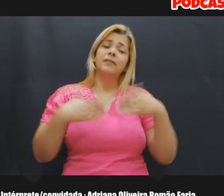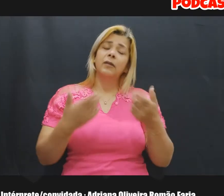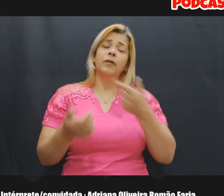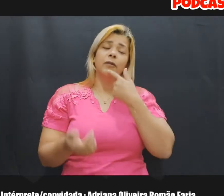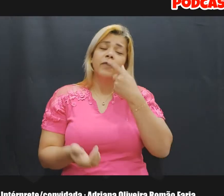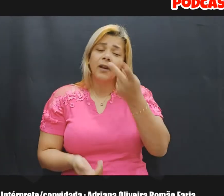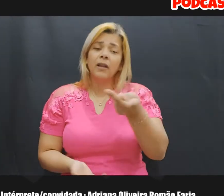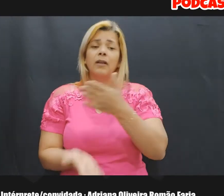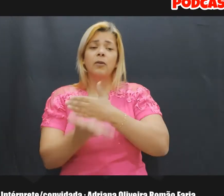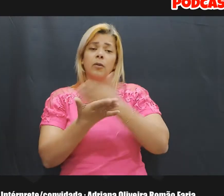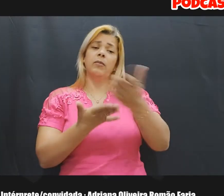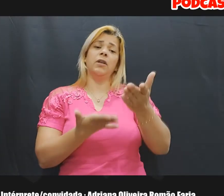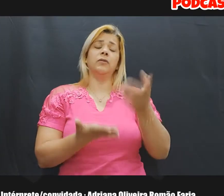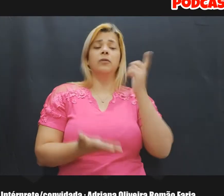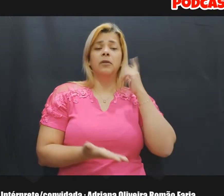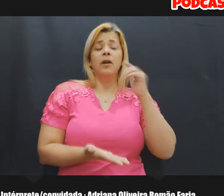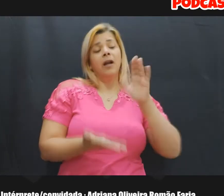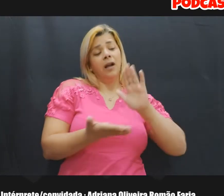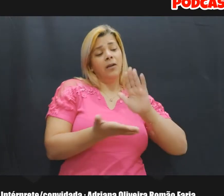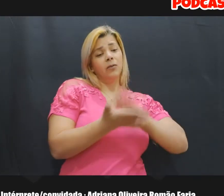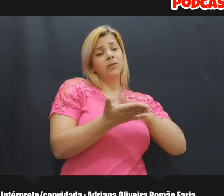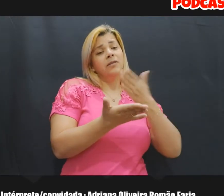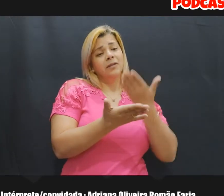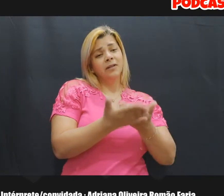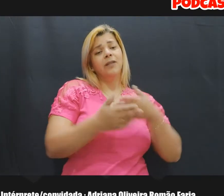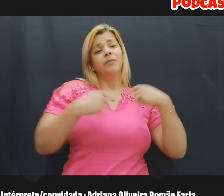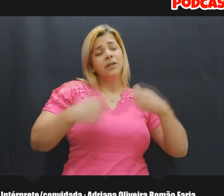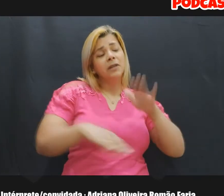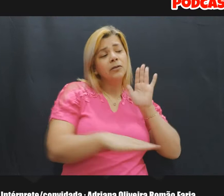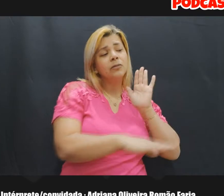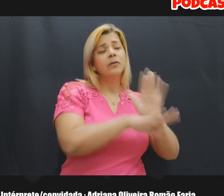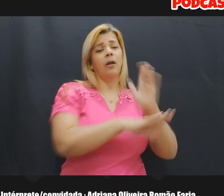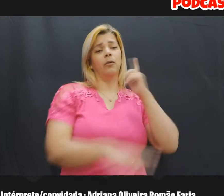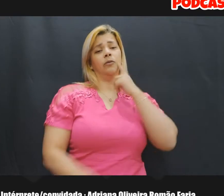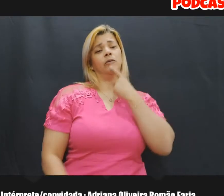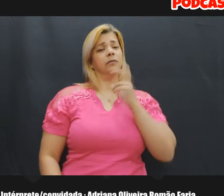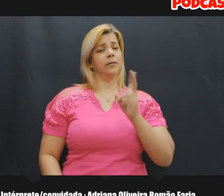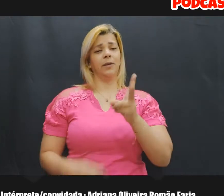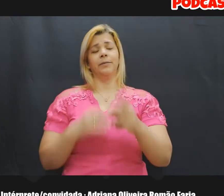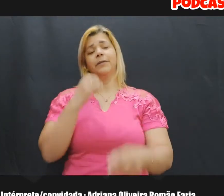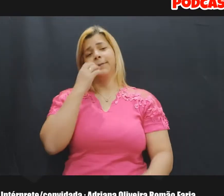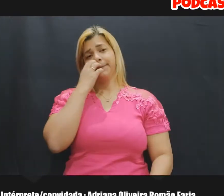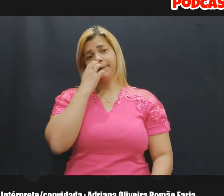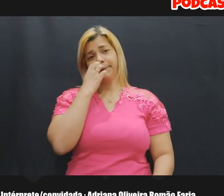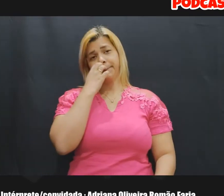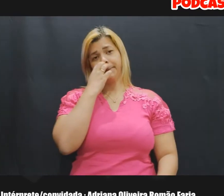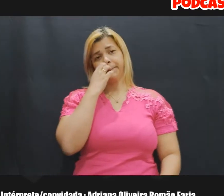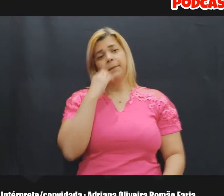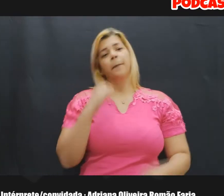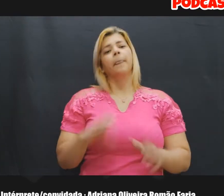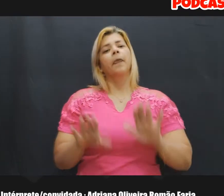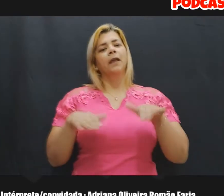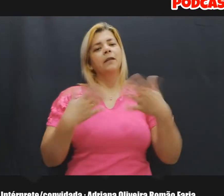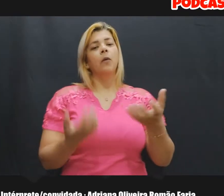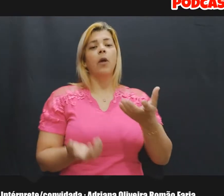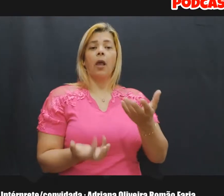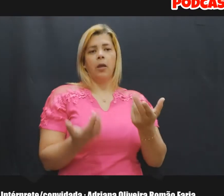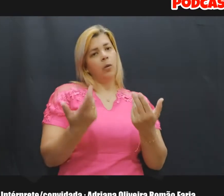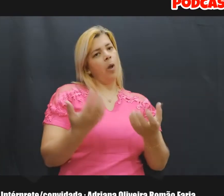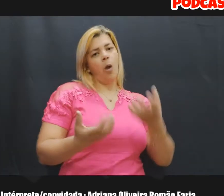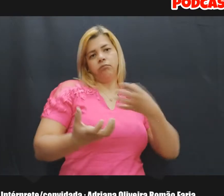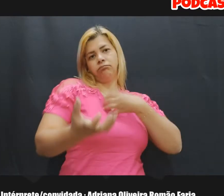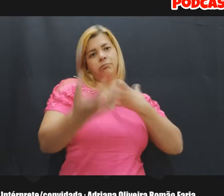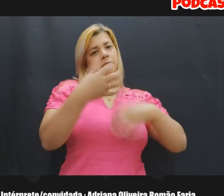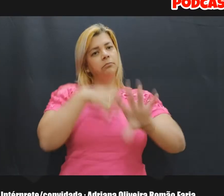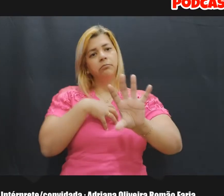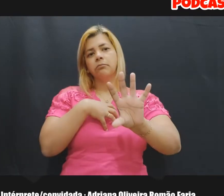começo que ele é dependente de nós, que tudo ele pergunta para nós, tudo. Sim, é uma questão de empatia, né? Como a senhora